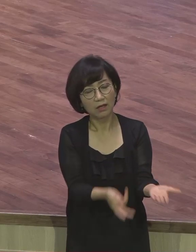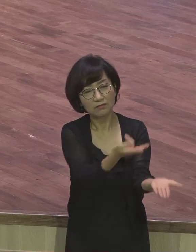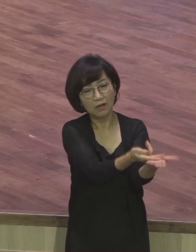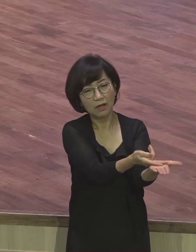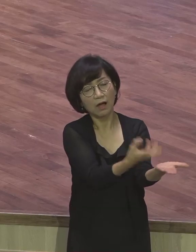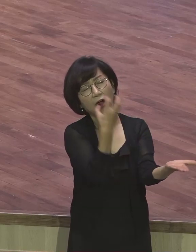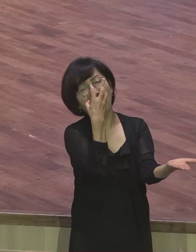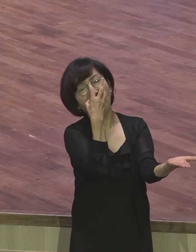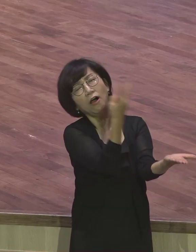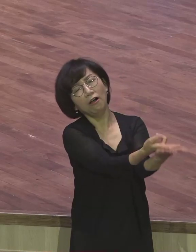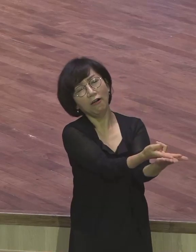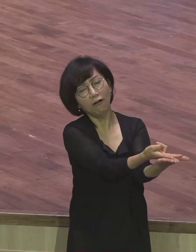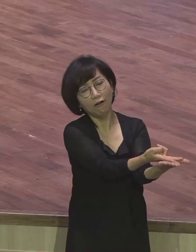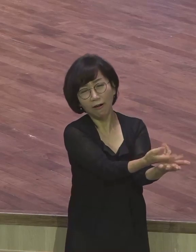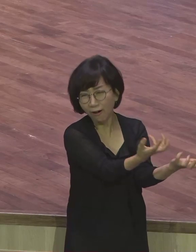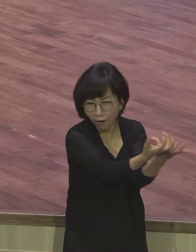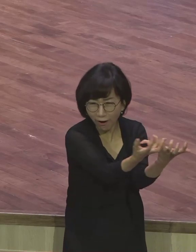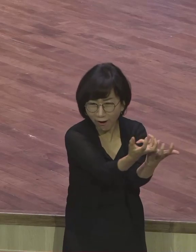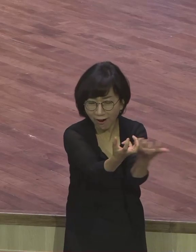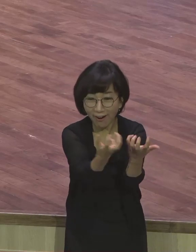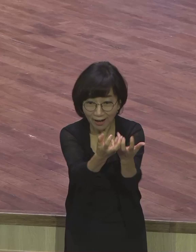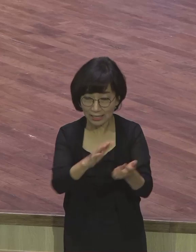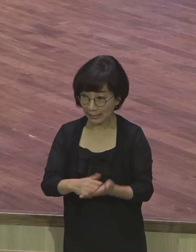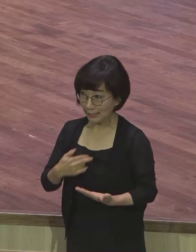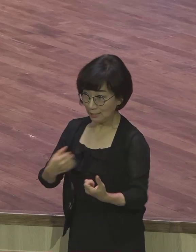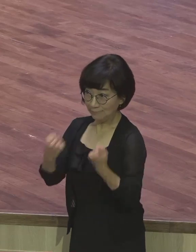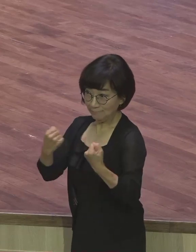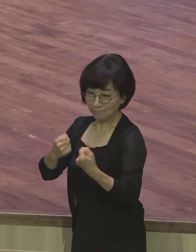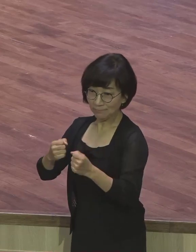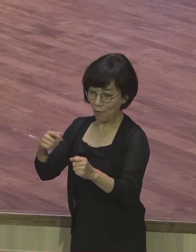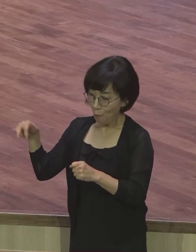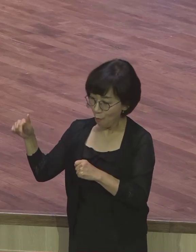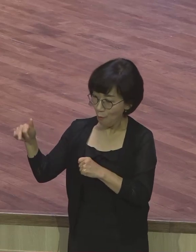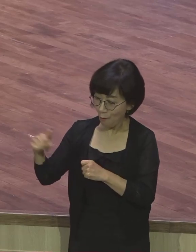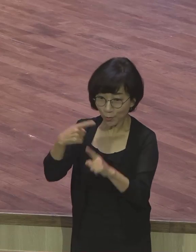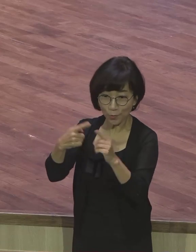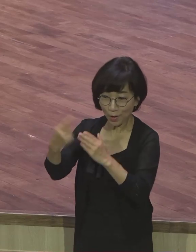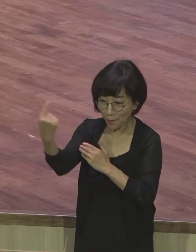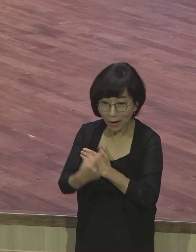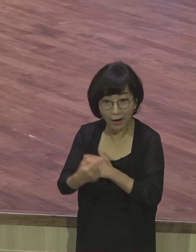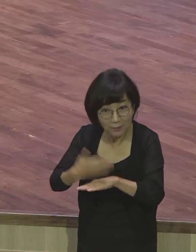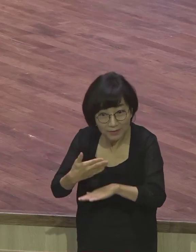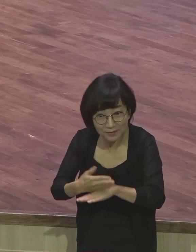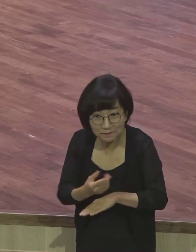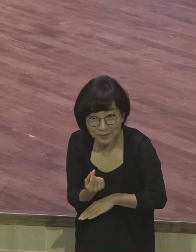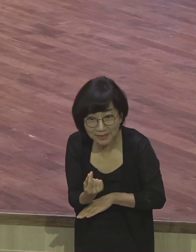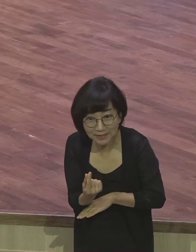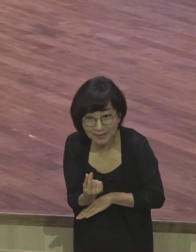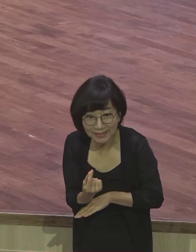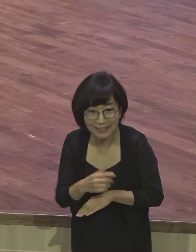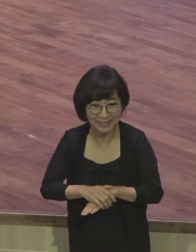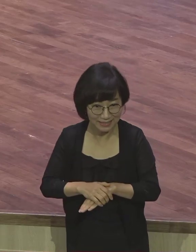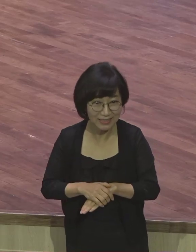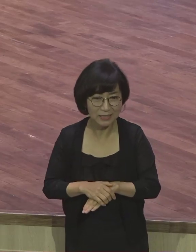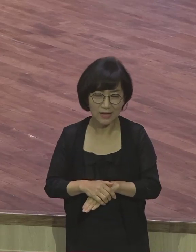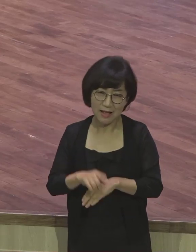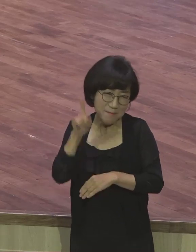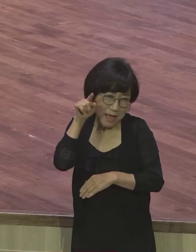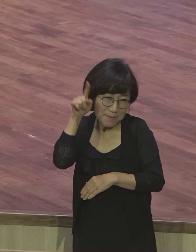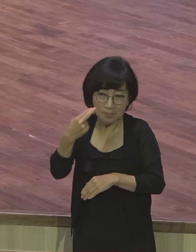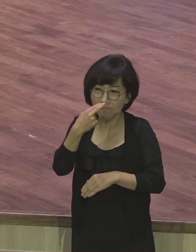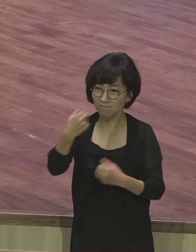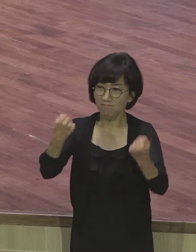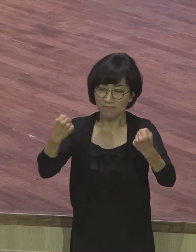없으면 방도 못 들어갈 정도로 꽉꽉 차 있는데, 아, 건강한 모습을 걸어서 교회 나온 게 얼마나 감사해요. 매일매일 하나님 살려주신